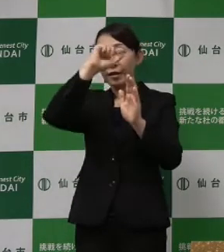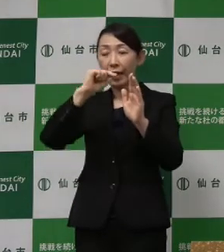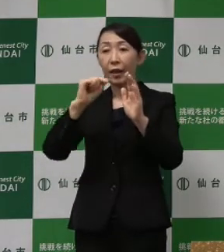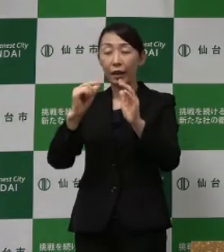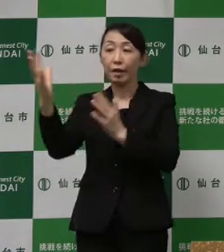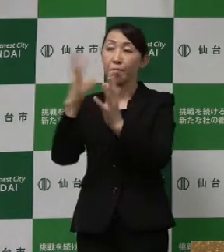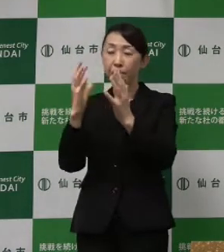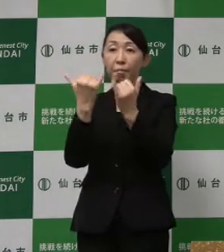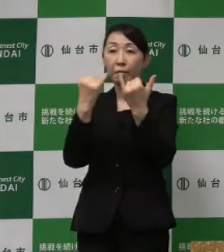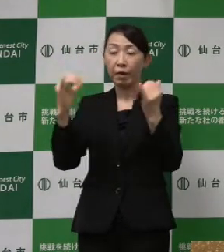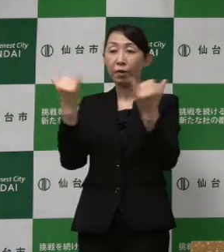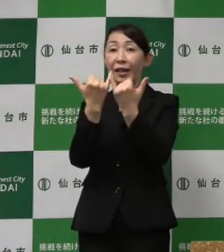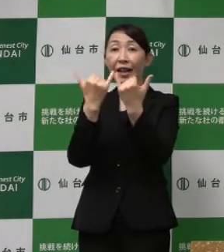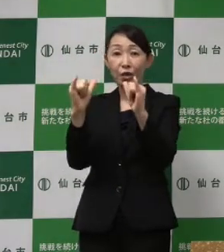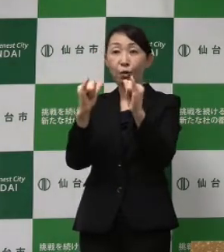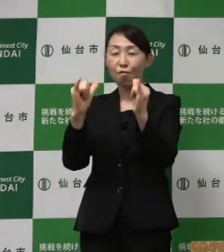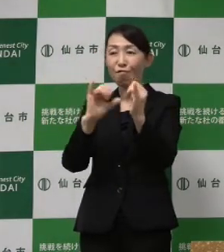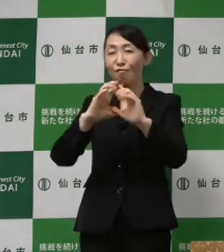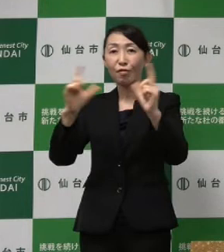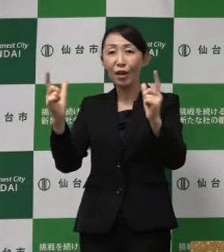ります。私から以上です。